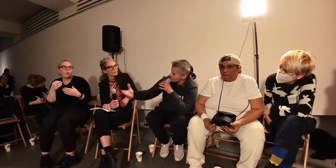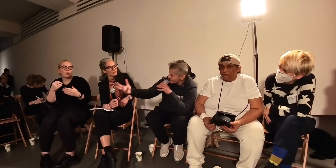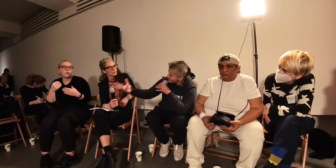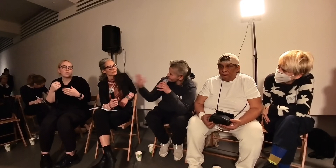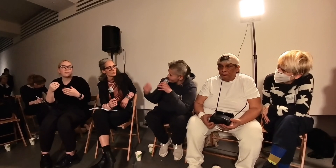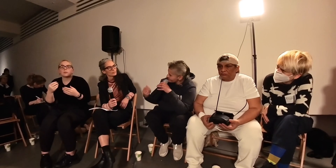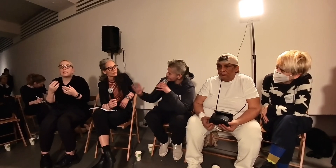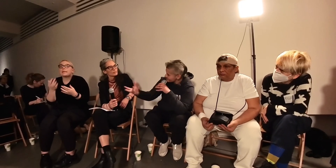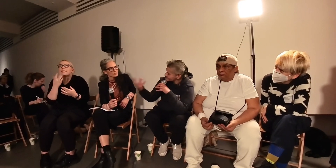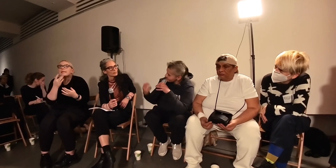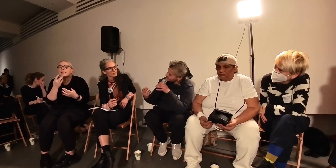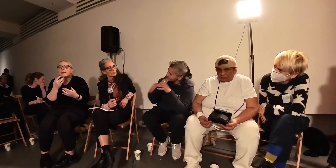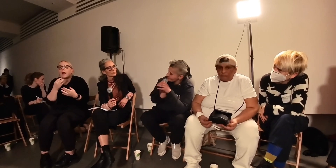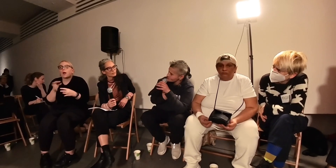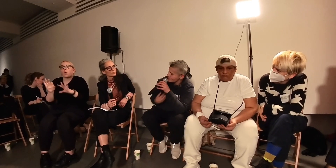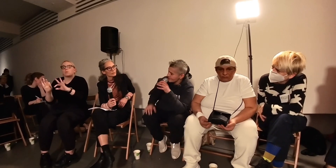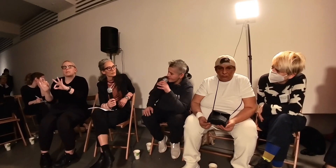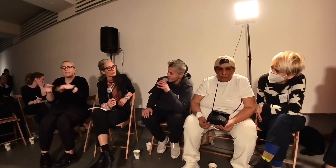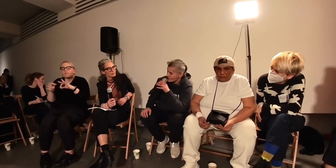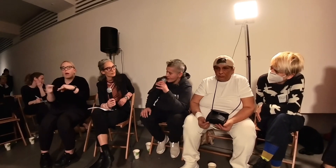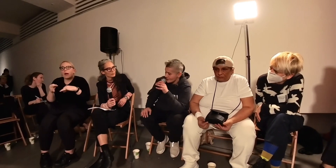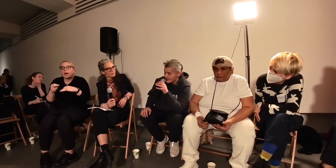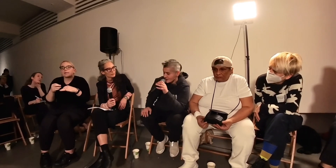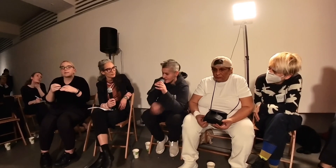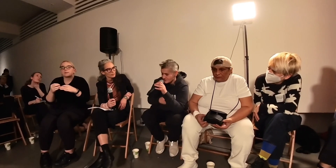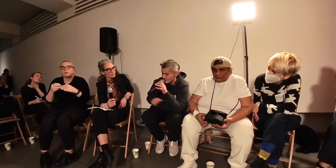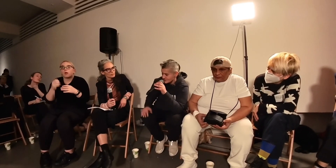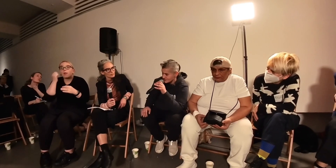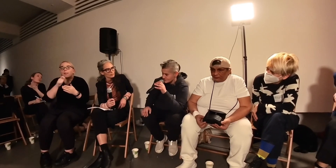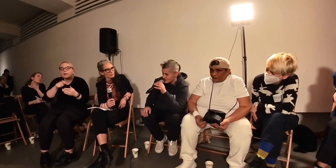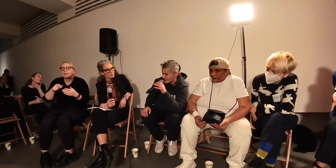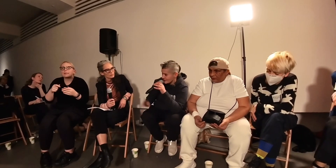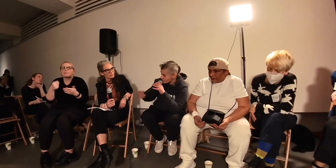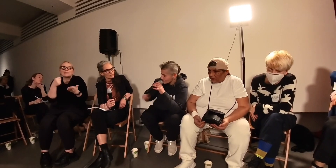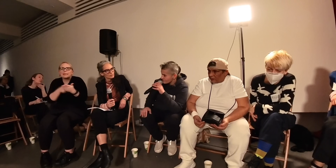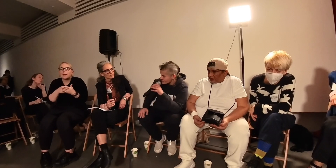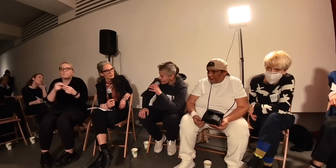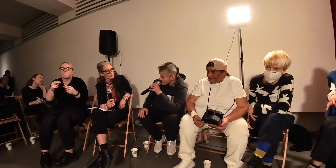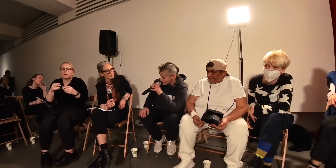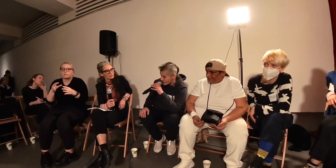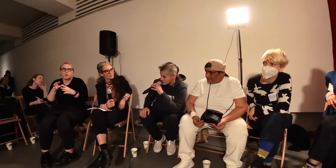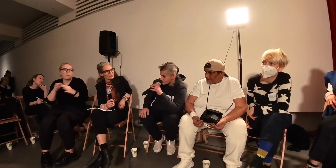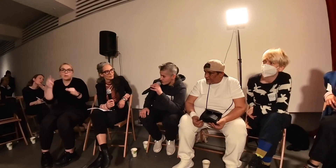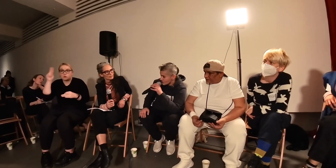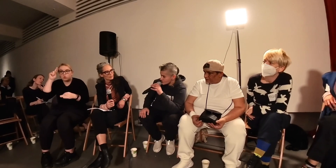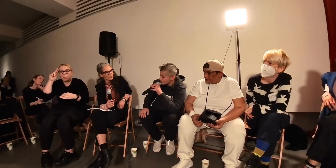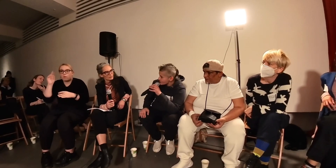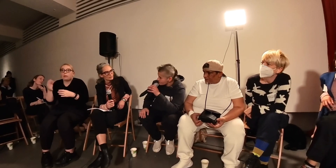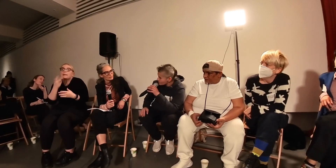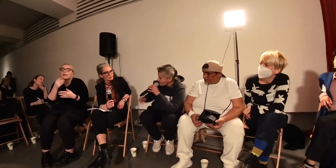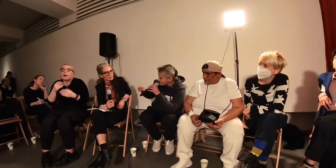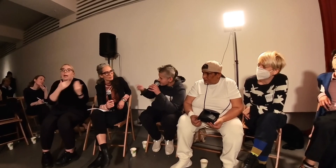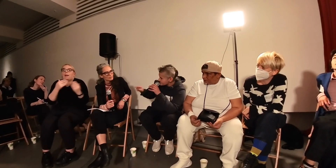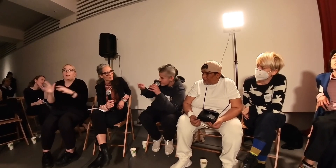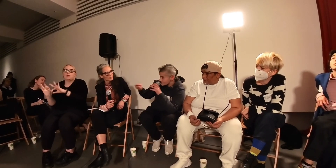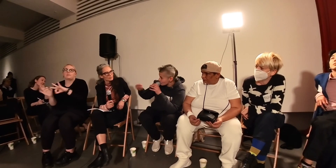aby prostě do galerii chodili víc lidí, jako jsme my a to. A já jsem Magdě na to řekla a já odpovím proti otázkou. Co